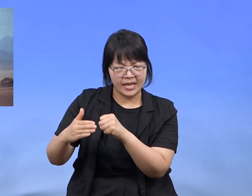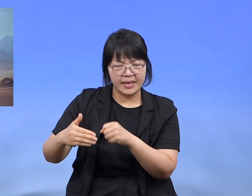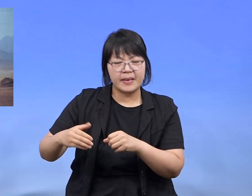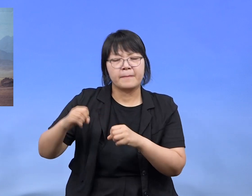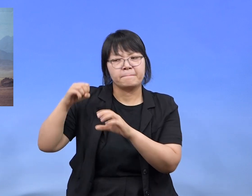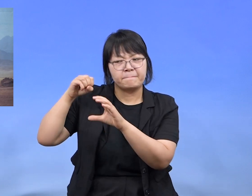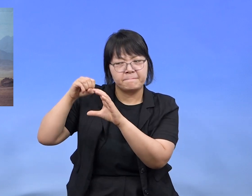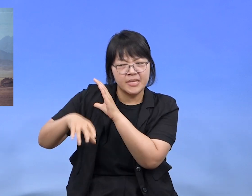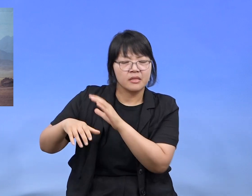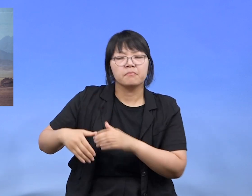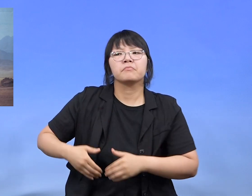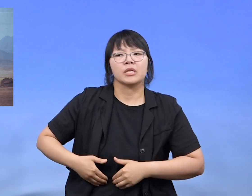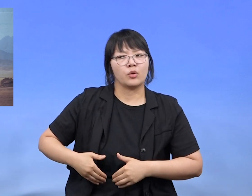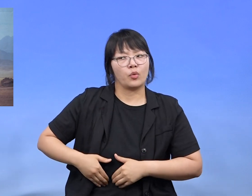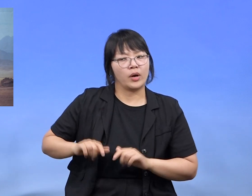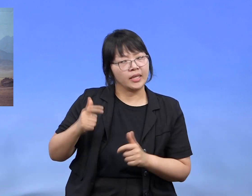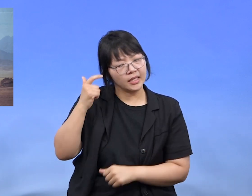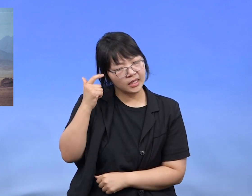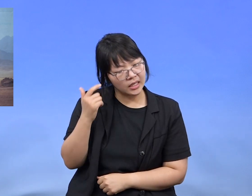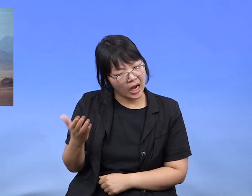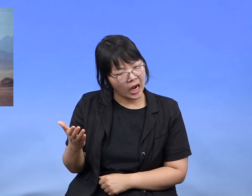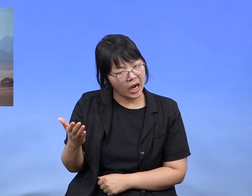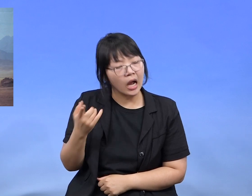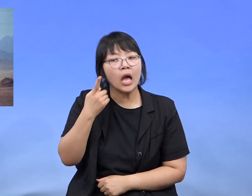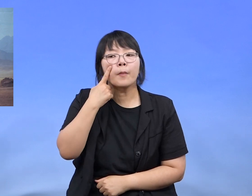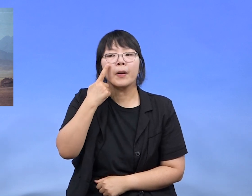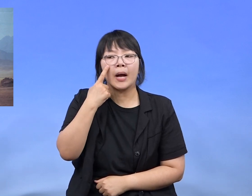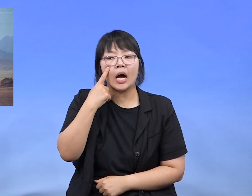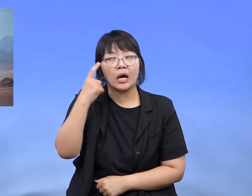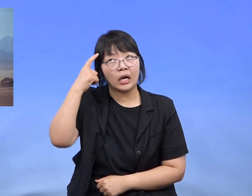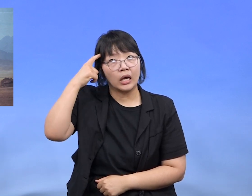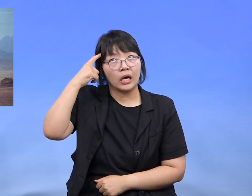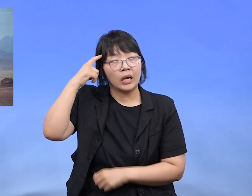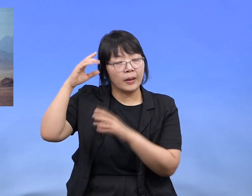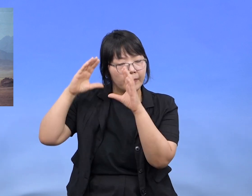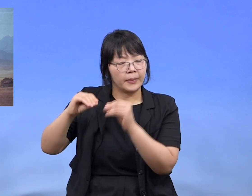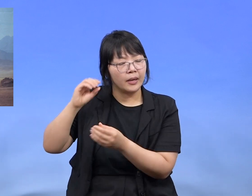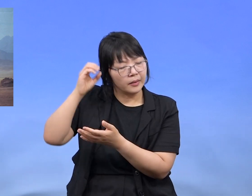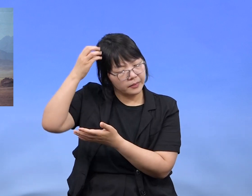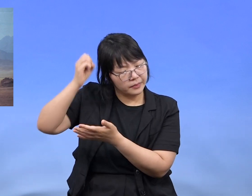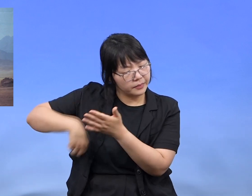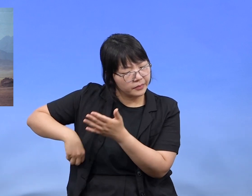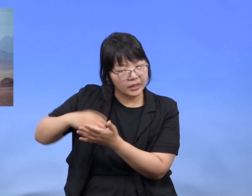자매를 필요로 하는 것은 아닌지 이 생각을 거두지 말고 기도하세요.